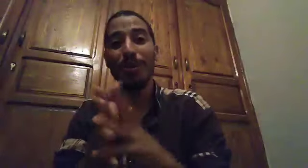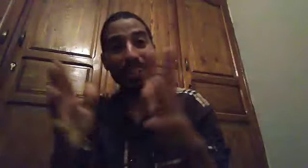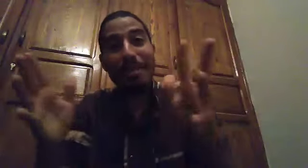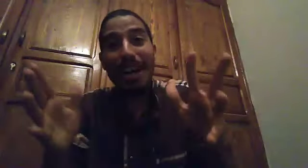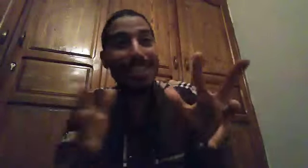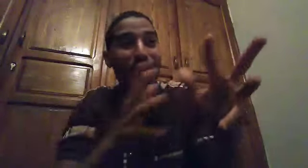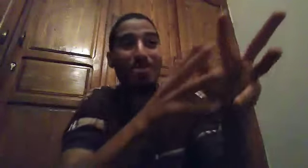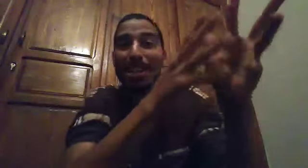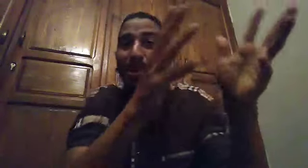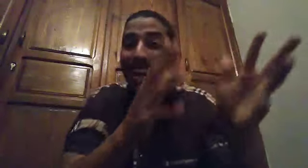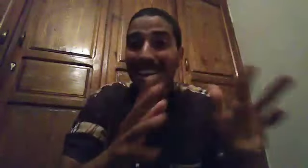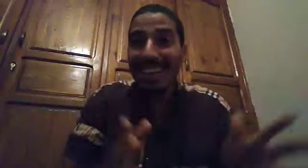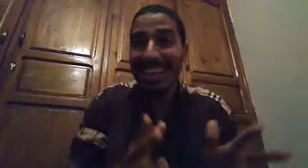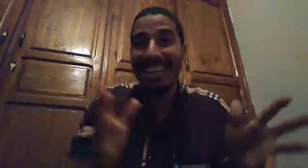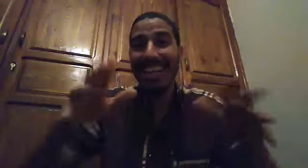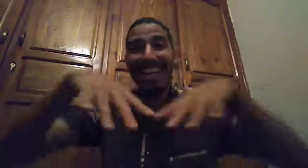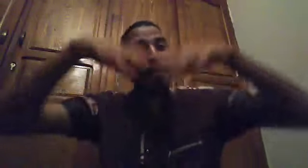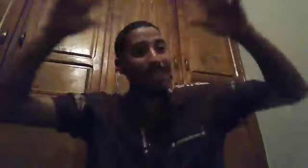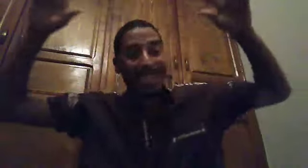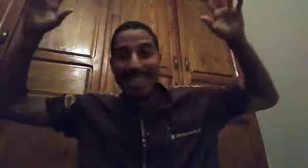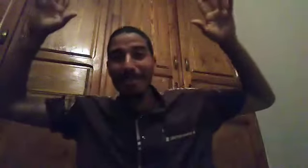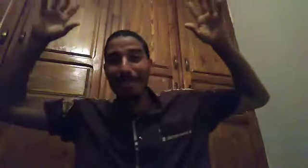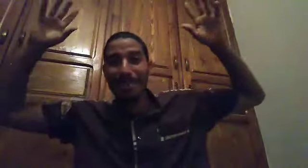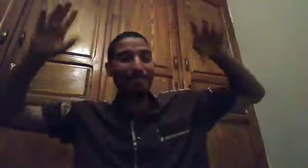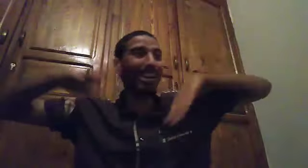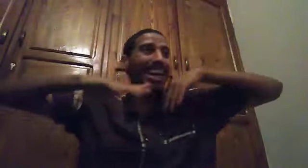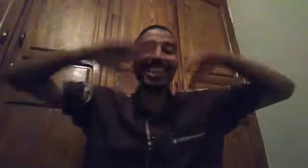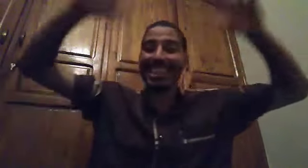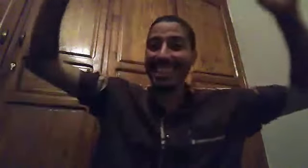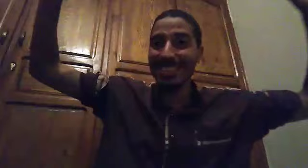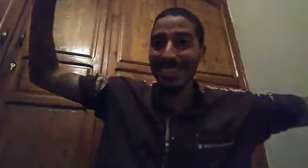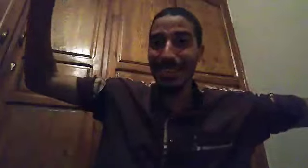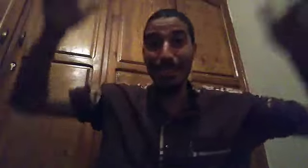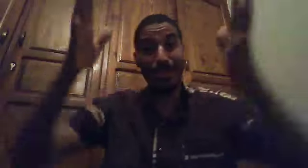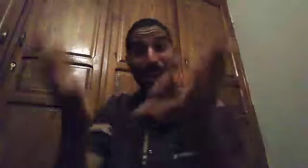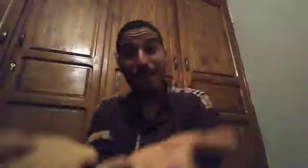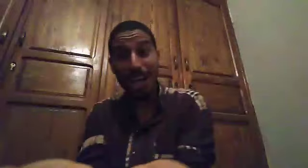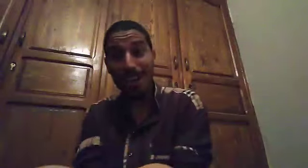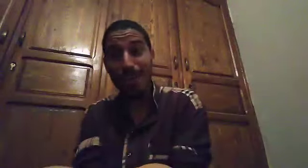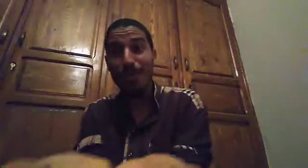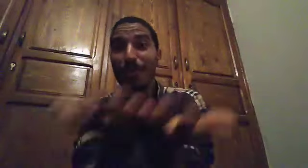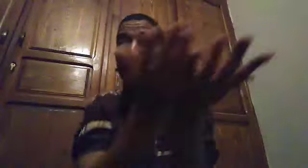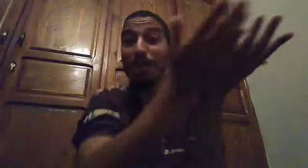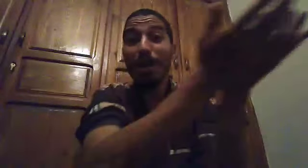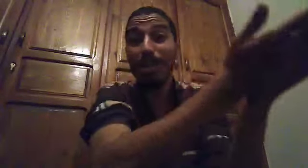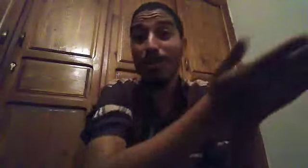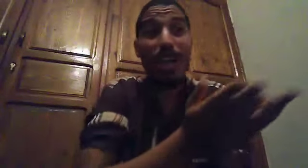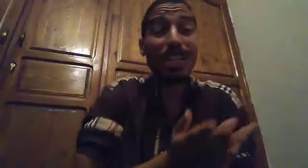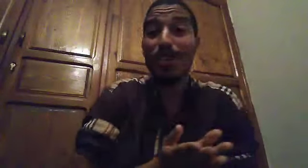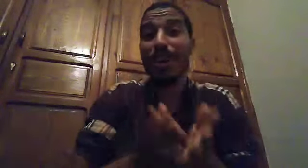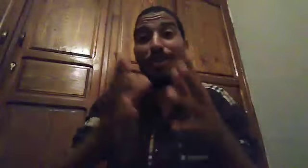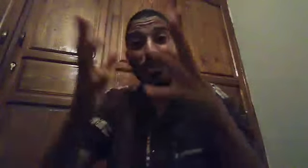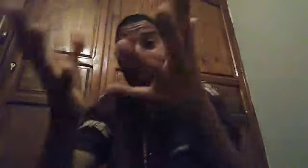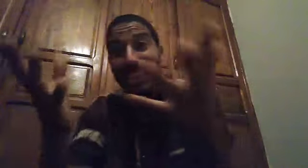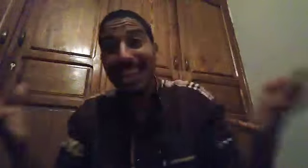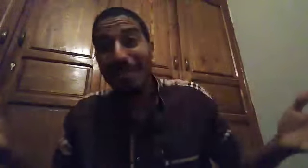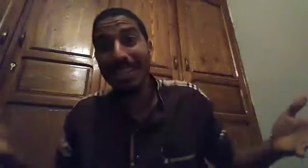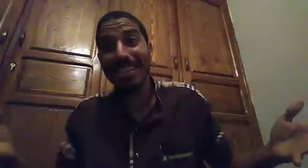ودابا غندخلوا في واحد المرحله اخرى الدراري، ها ميسي جاب الكوبا، ها هي داكشي اللي كنتو كتغوتوا عليها وحققوا. دابا غندخلوا لحاجه اخرى، هو الكره الذهبيه